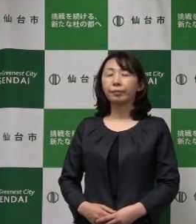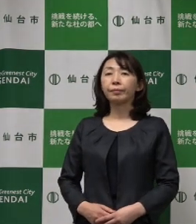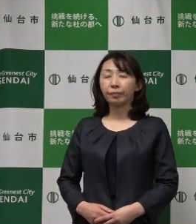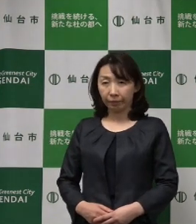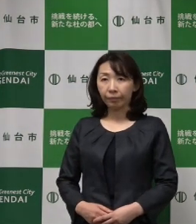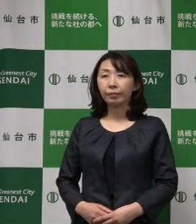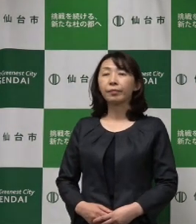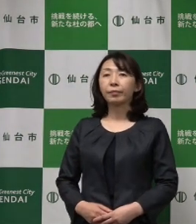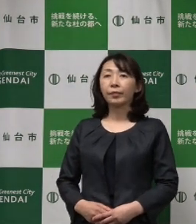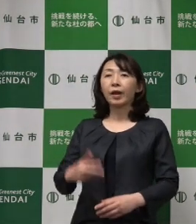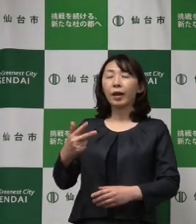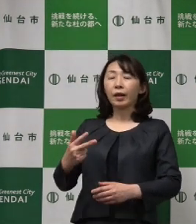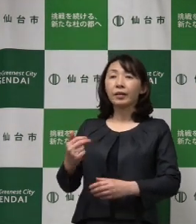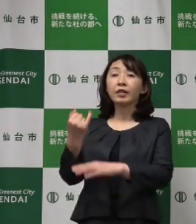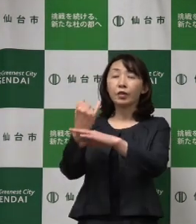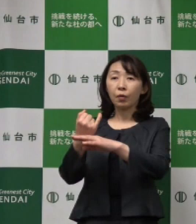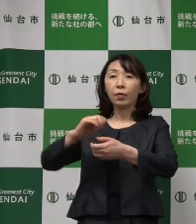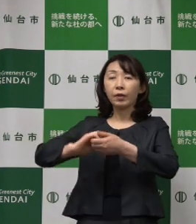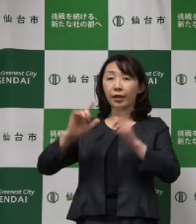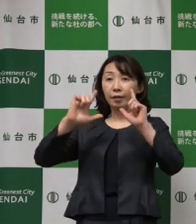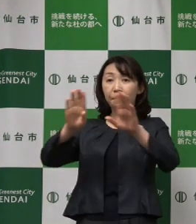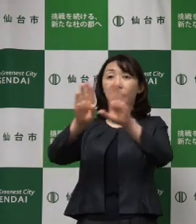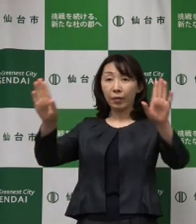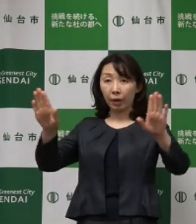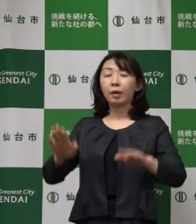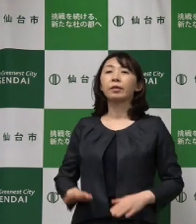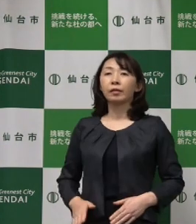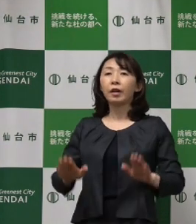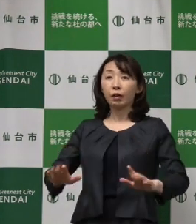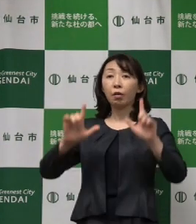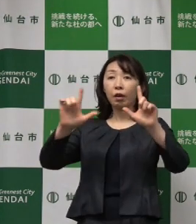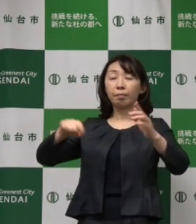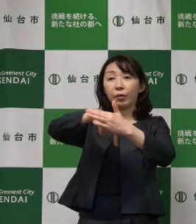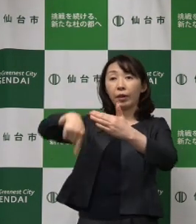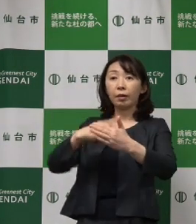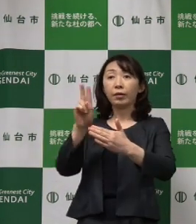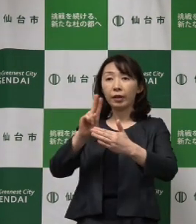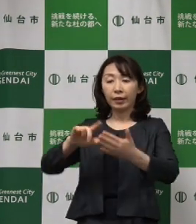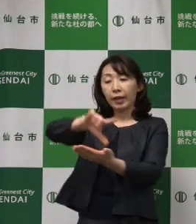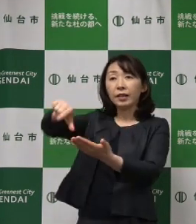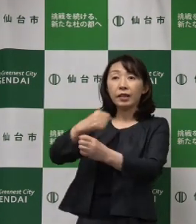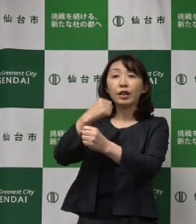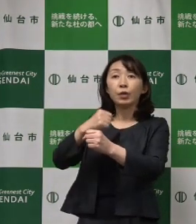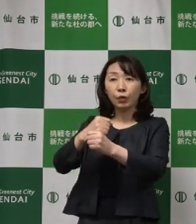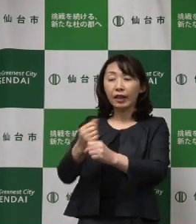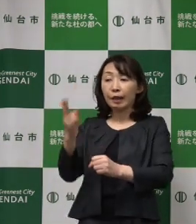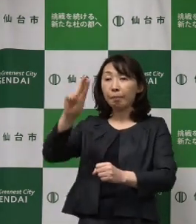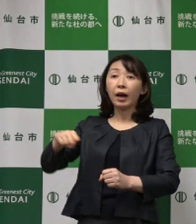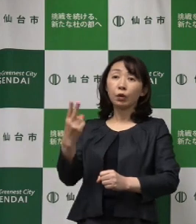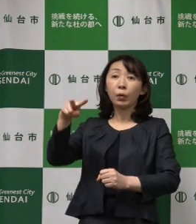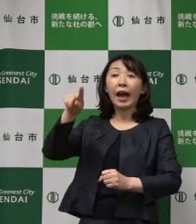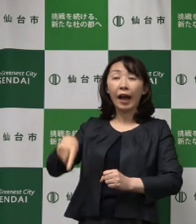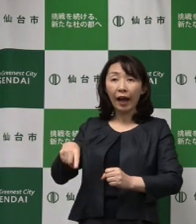はい、それでは市長定例記者会見を始めます。本日の発表項目は地域づくりパートナープロジェクトの指